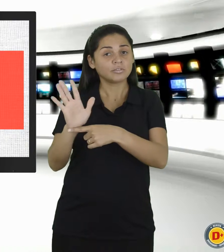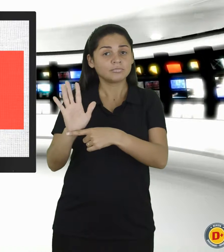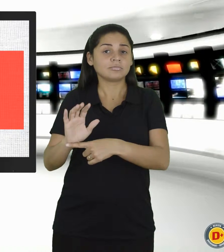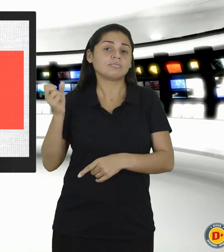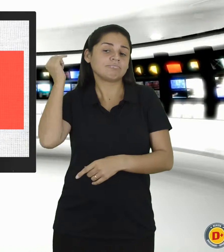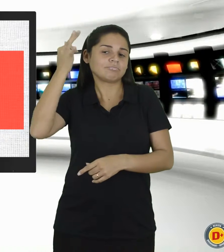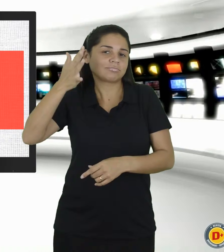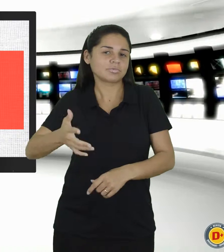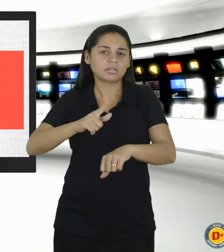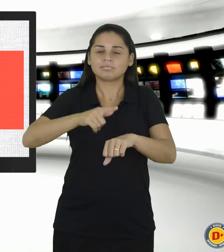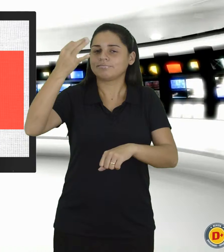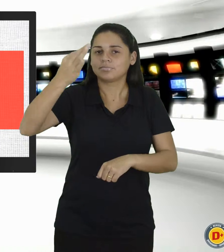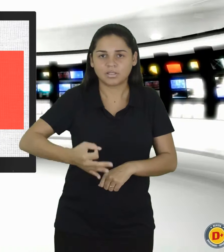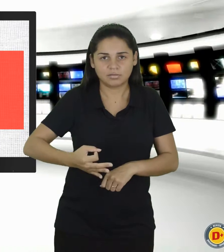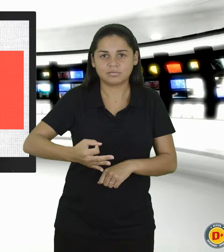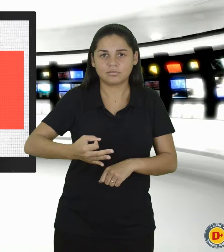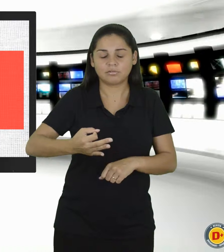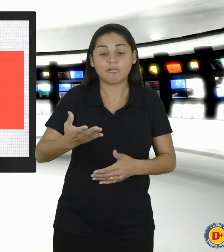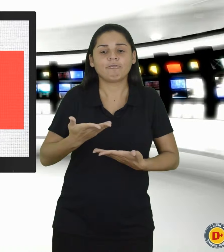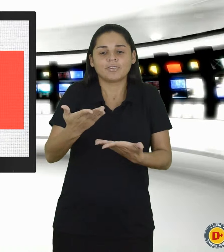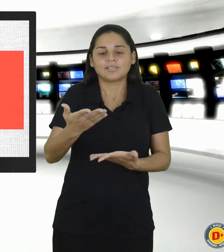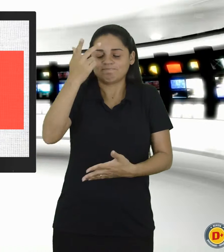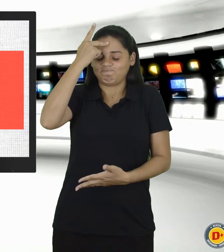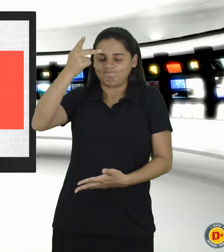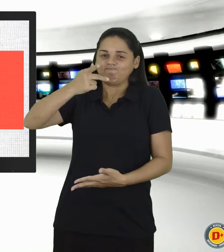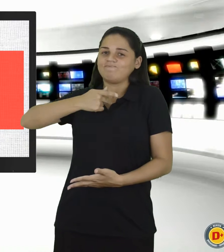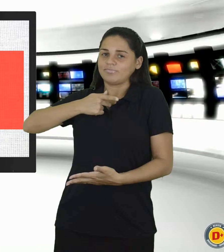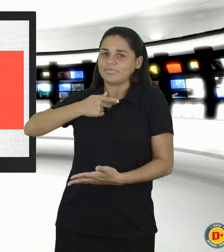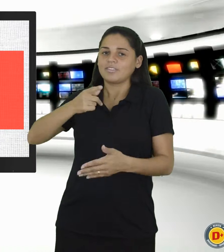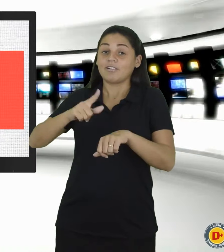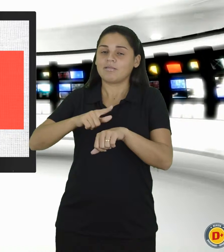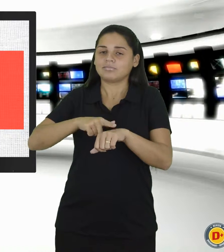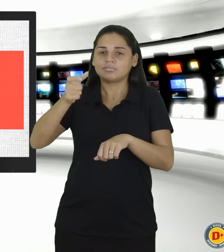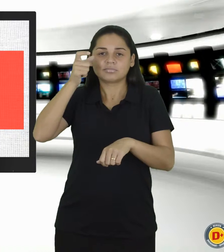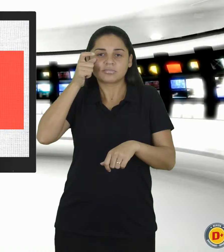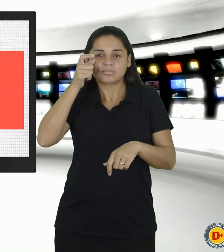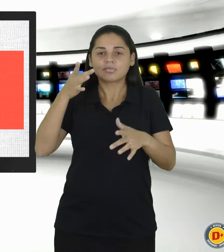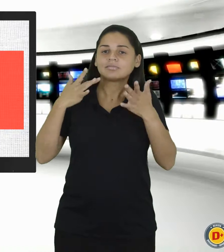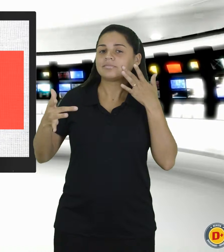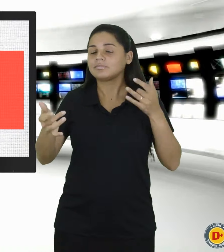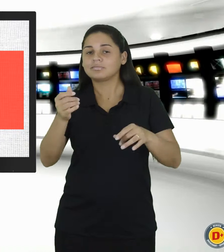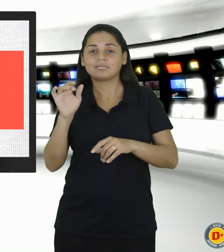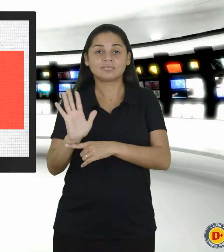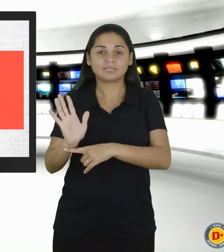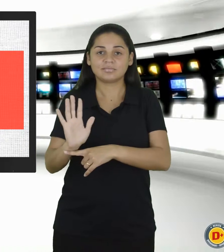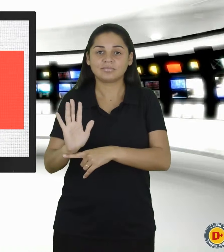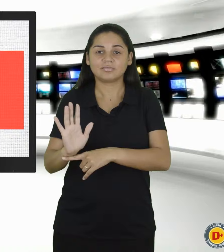real, propiciando independência no momento de consumir cultura. Essas novas tecnologias fazem com que as pessoas cegas que